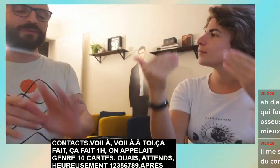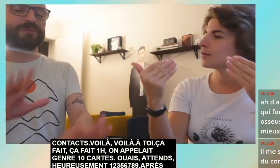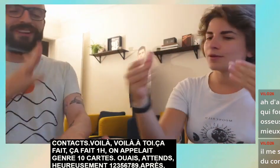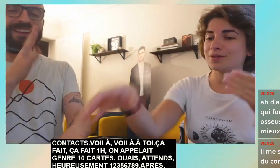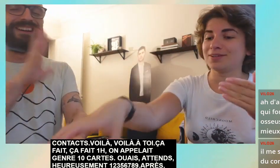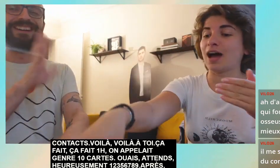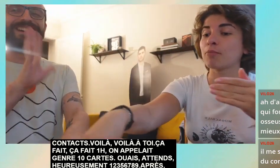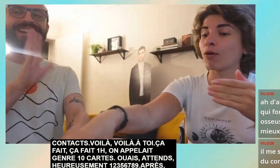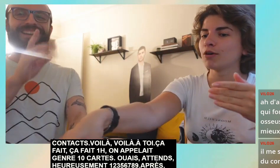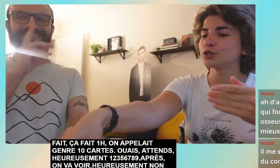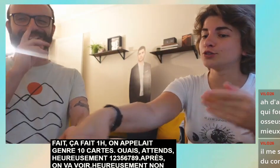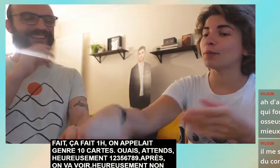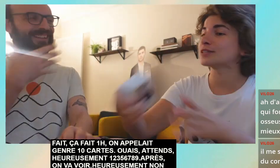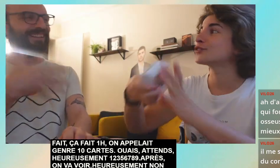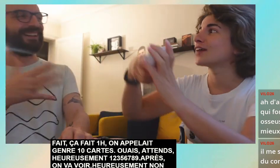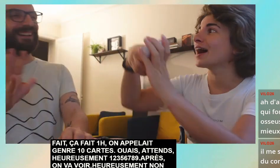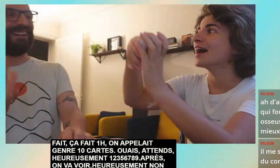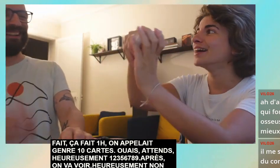non. Je peux pas te faire.